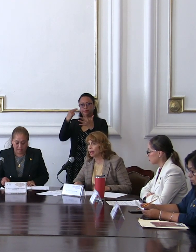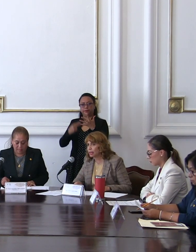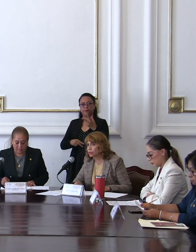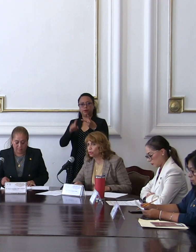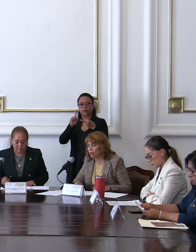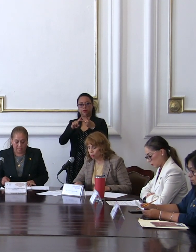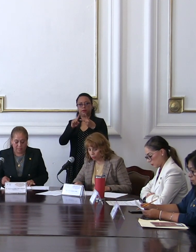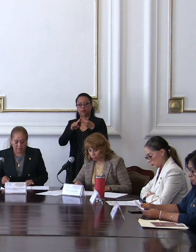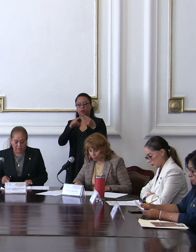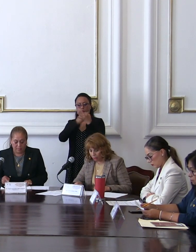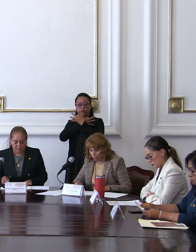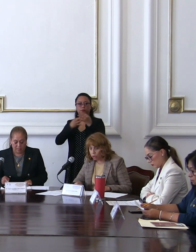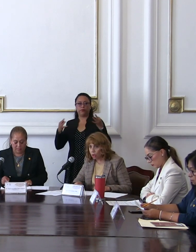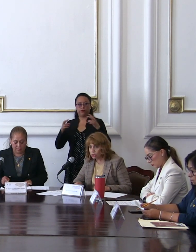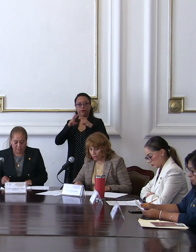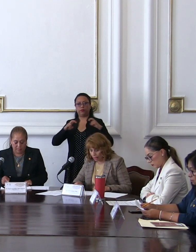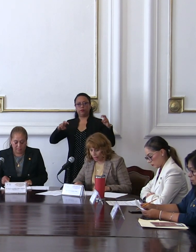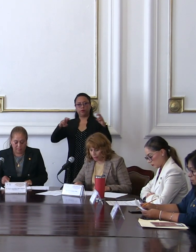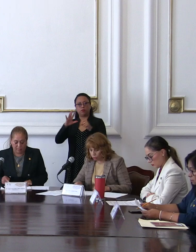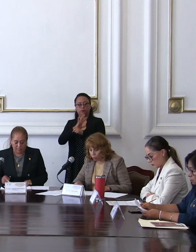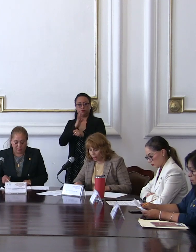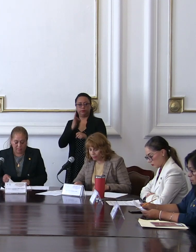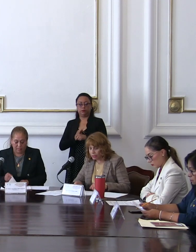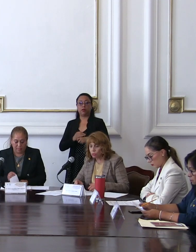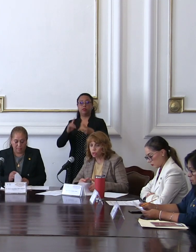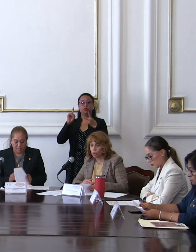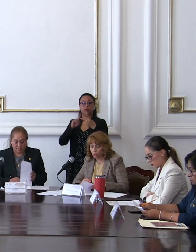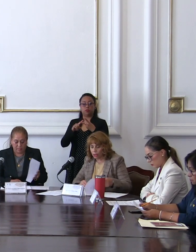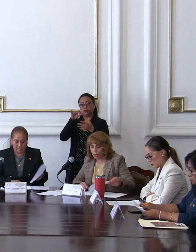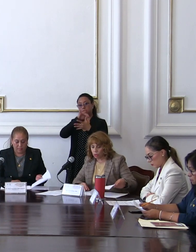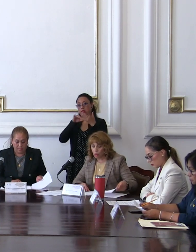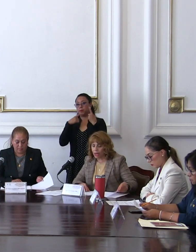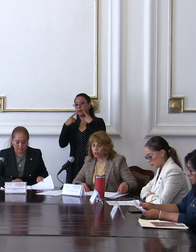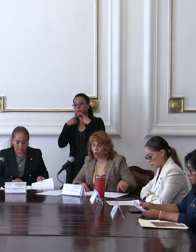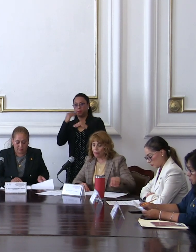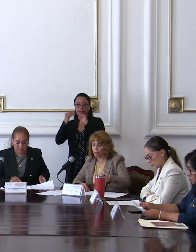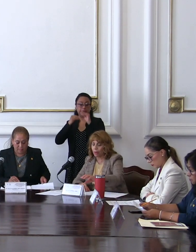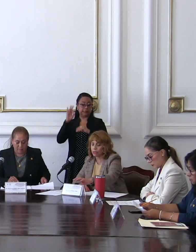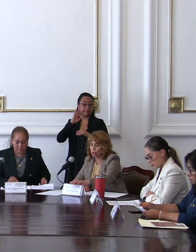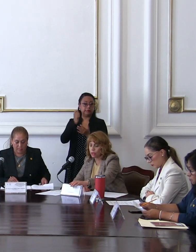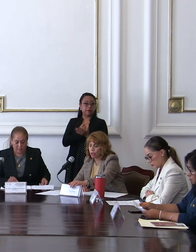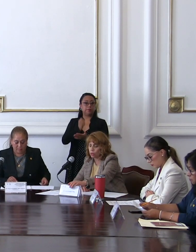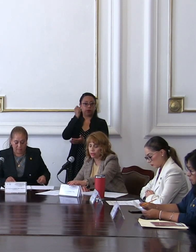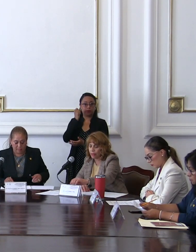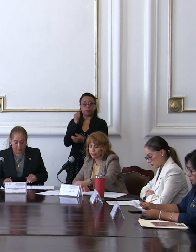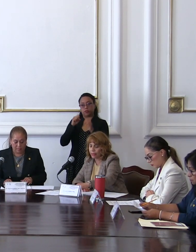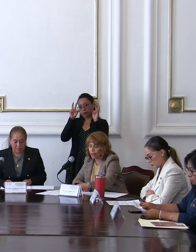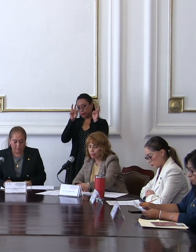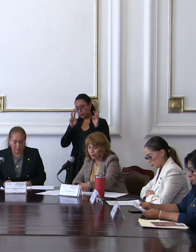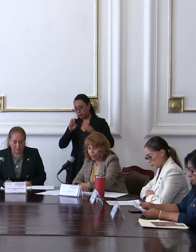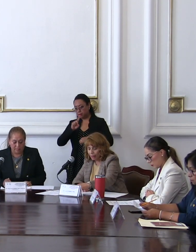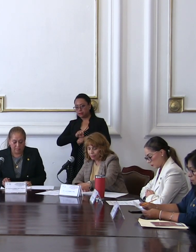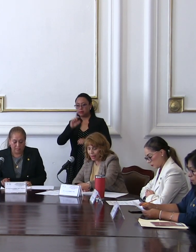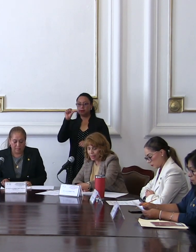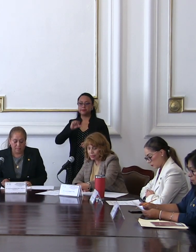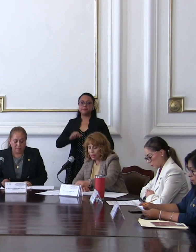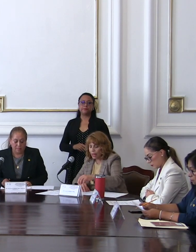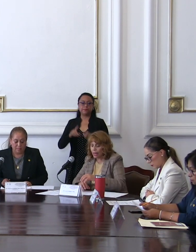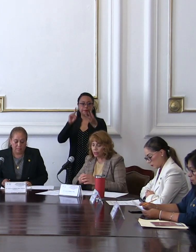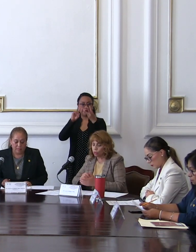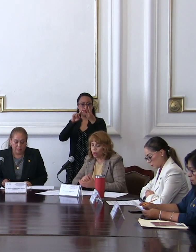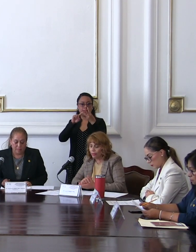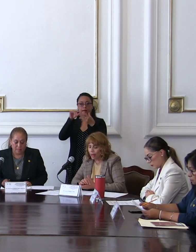y declaración de quórum. 2. Lectura, discusión y, en su caso, aprobación del orden del día.